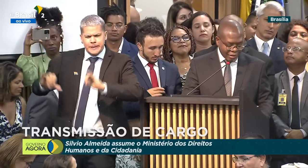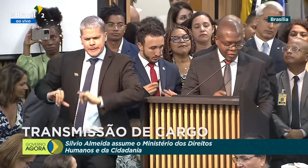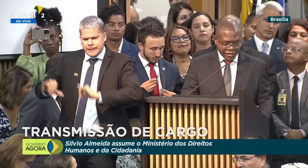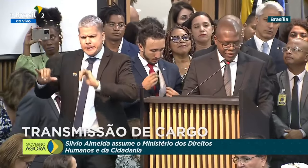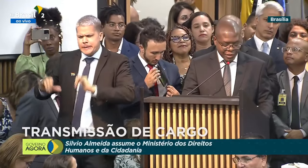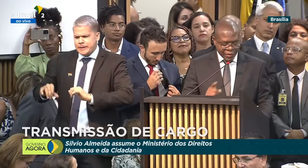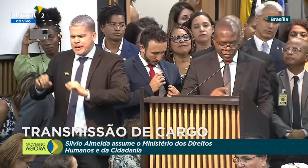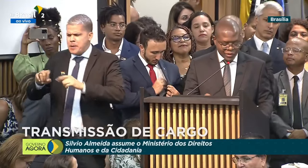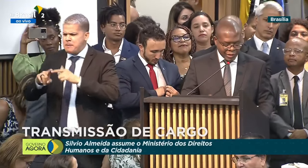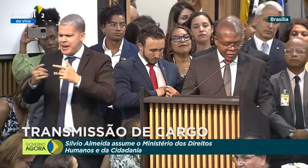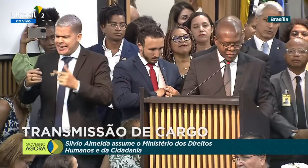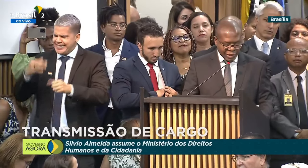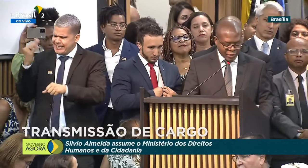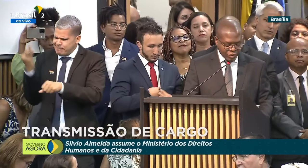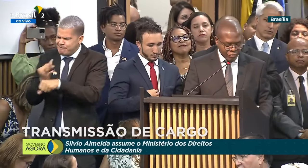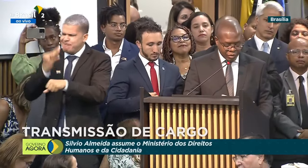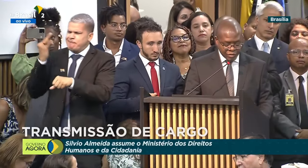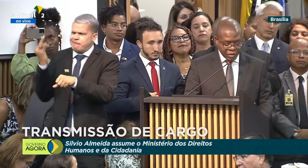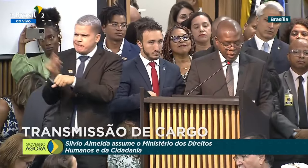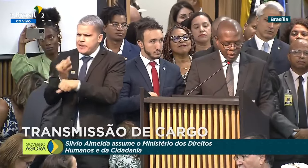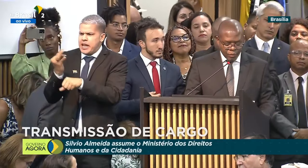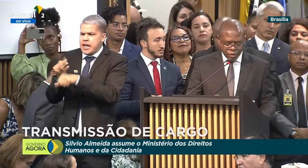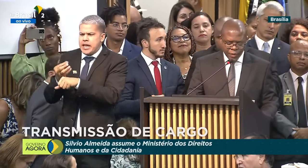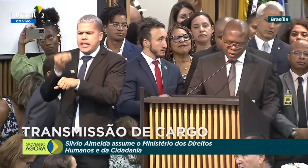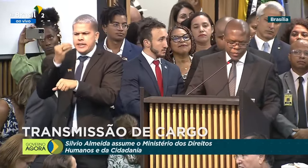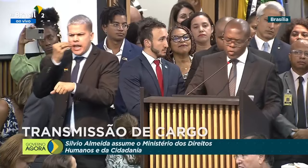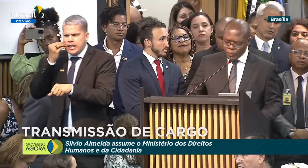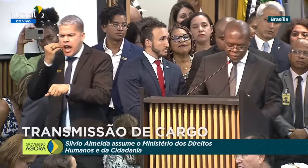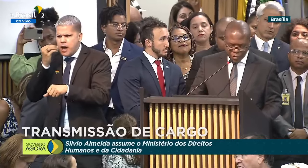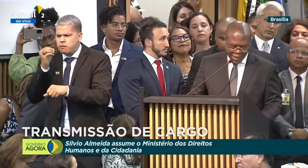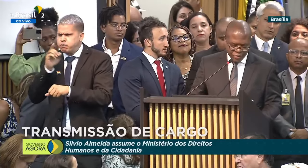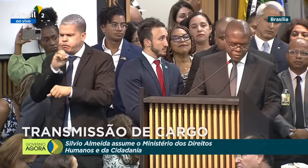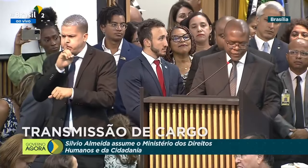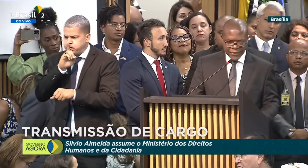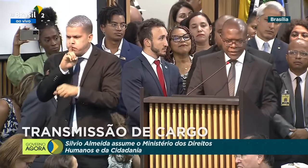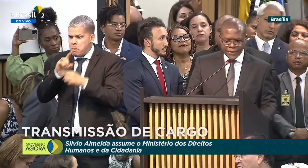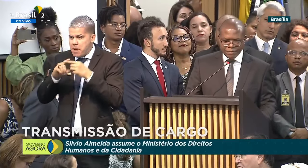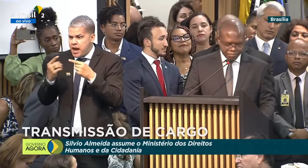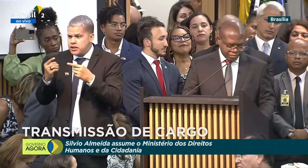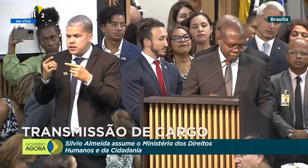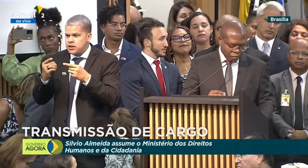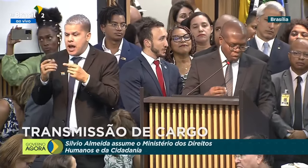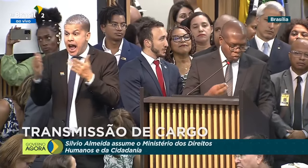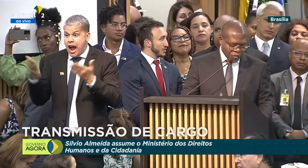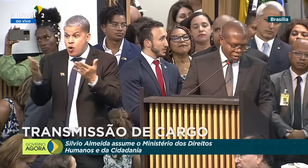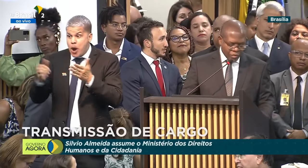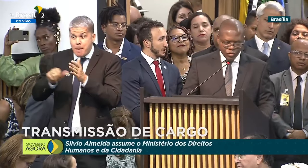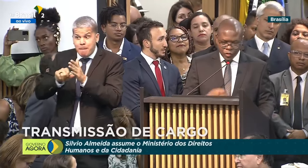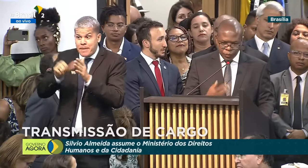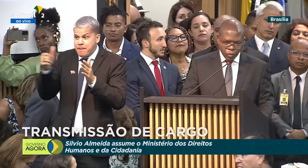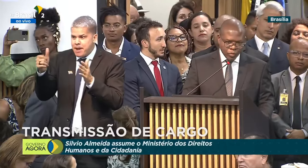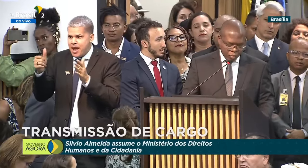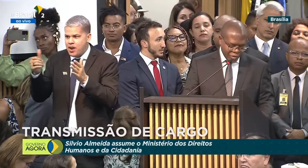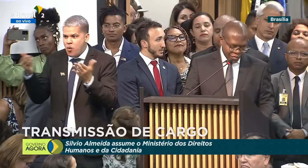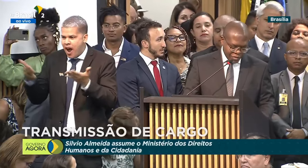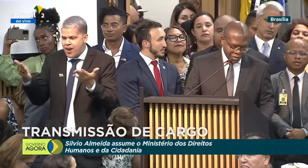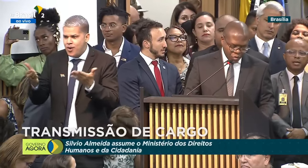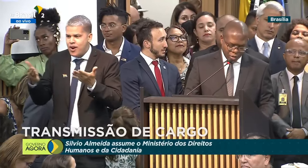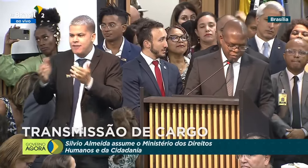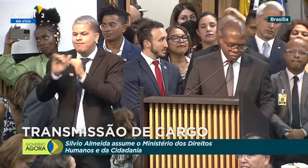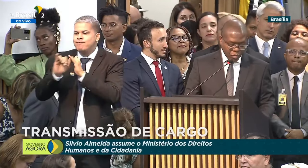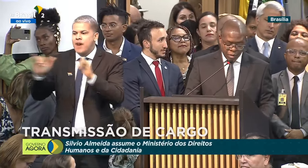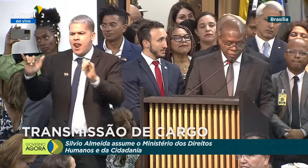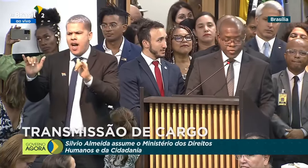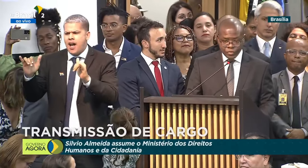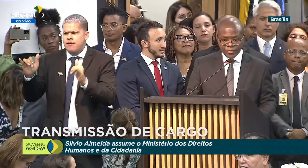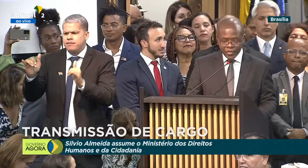resistiram resistirão acrescentativa de calar suas vozes por isso permita-me o ato como Ministro ato público Ministro